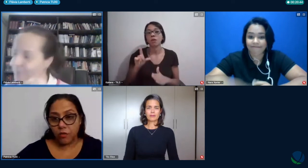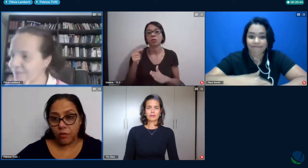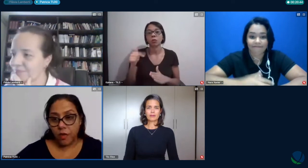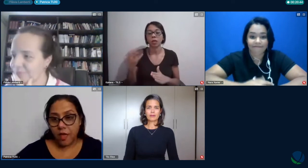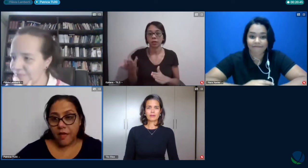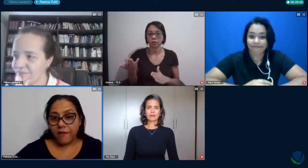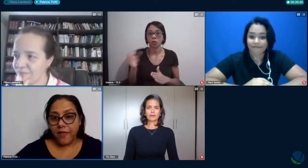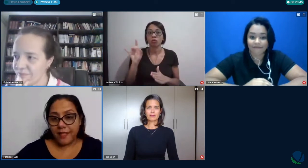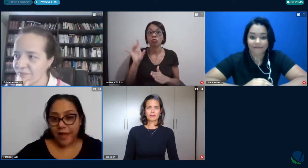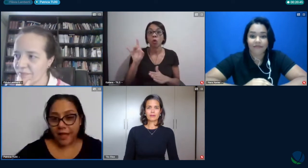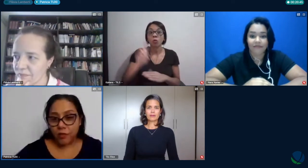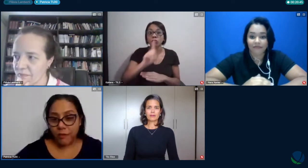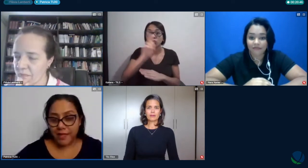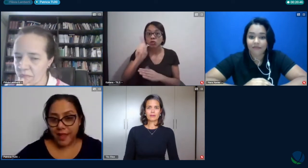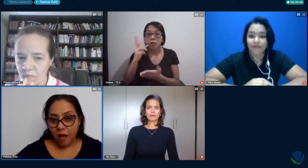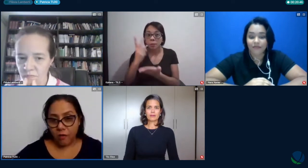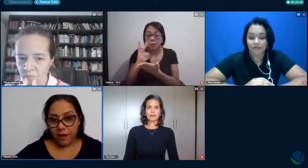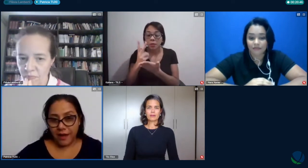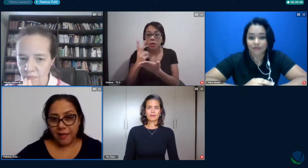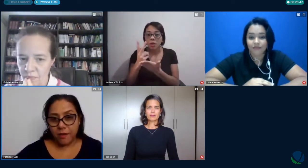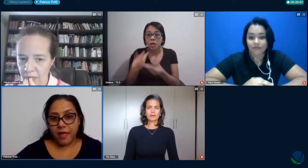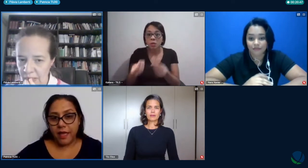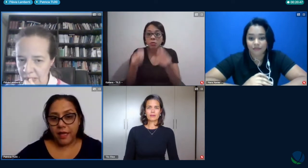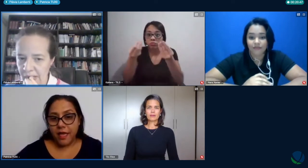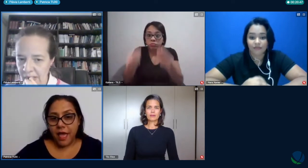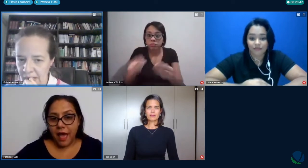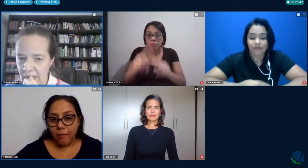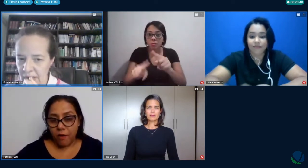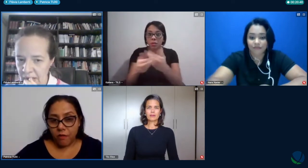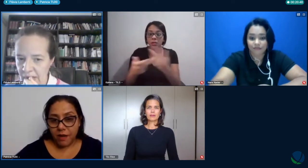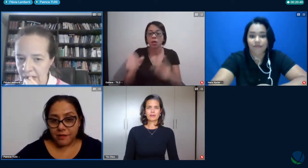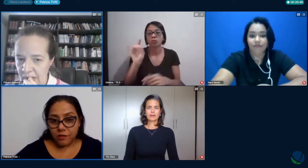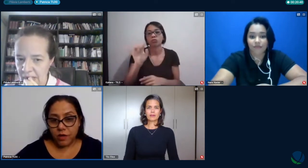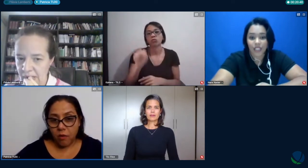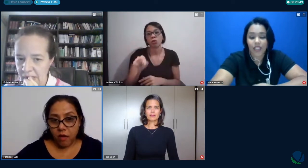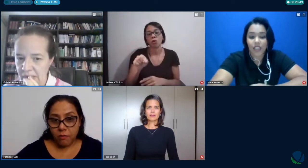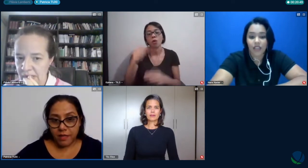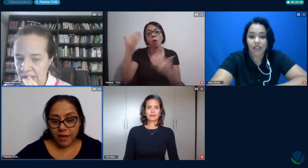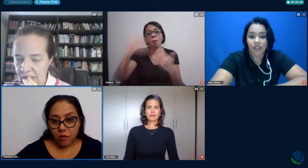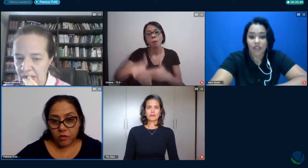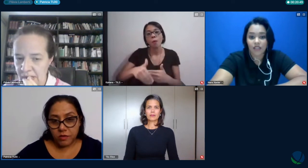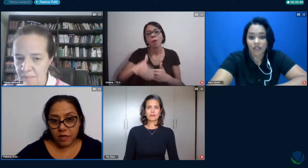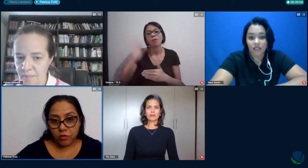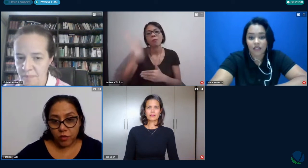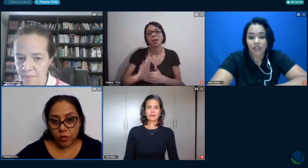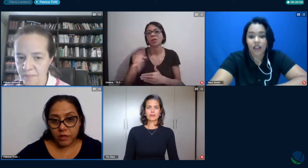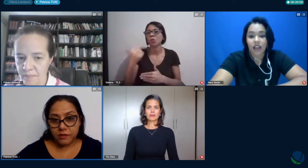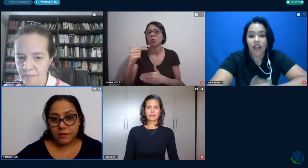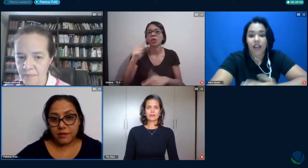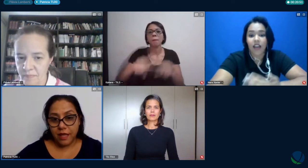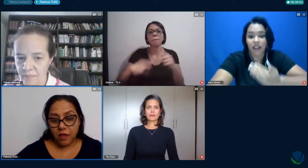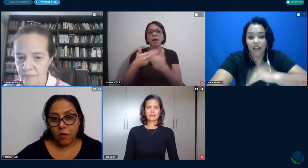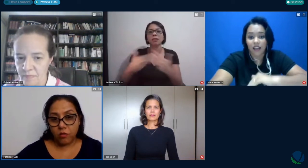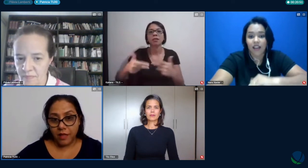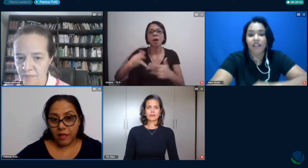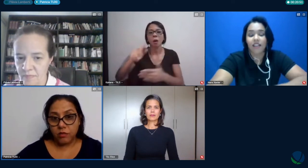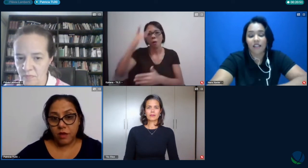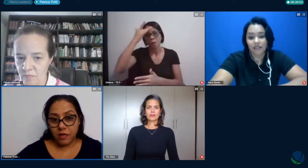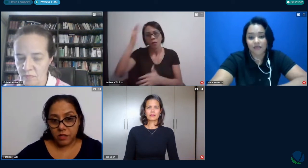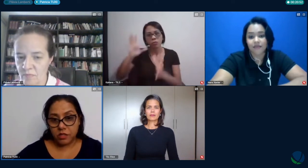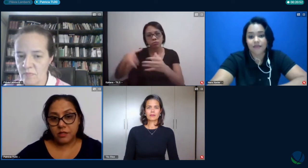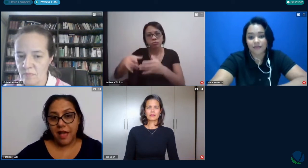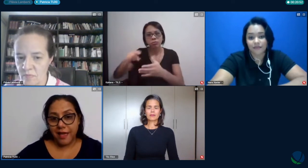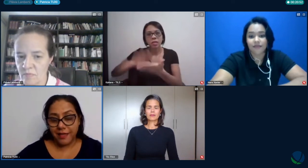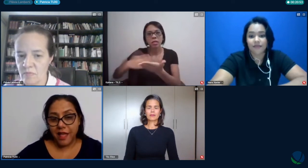dia da entrega do material. Lembra? A prova Brasil não é um material que os tradutores têm